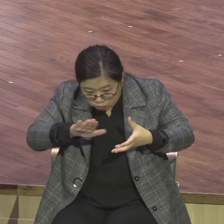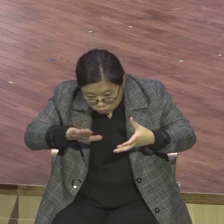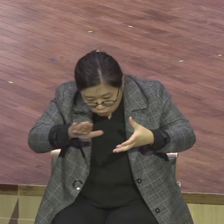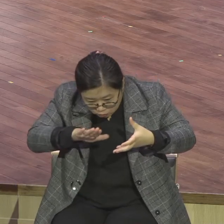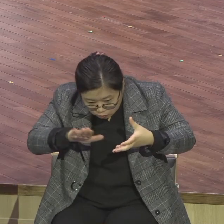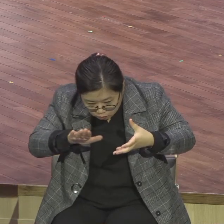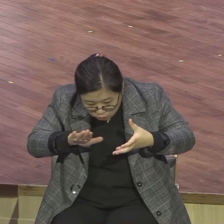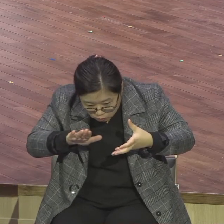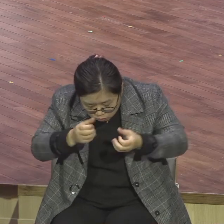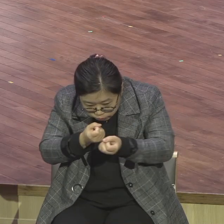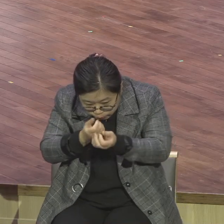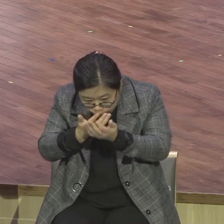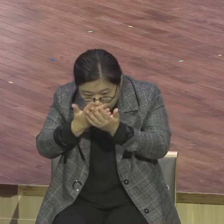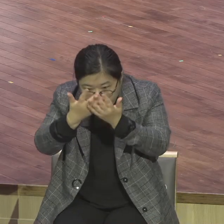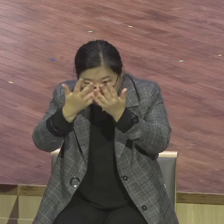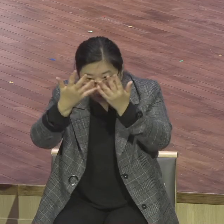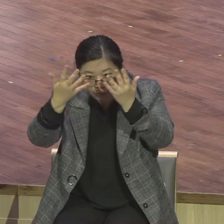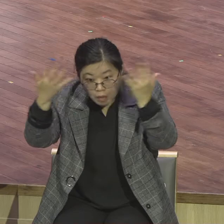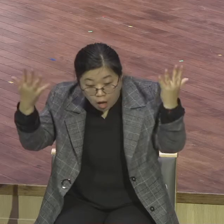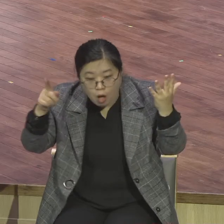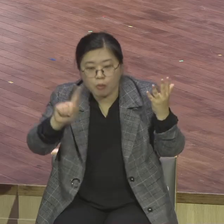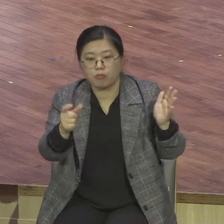1704년 안토니우스